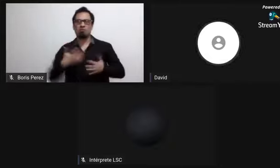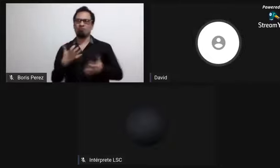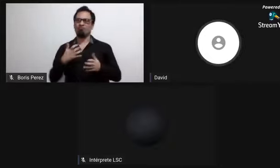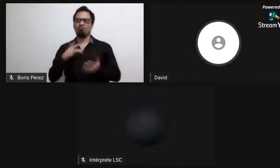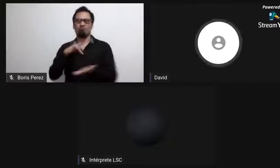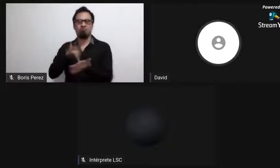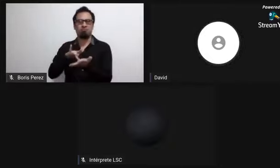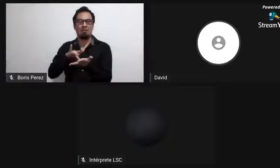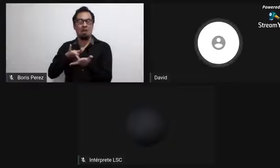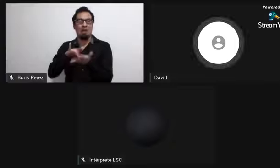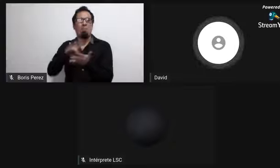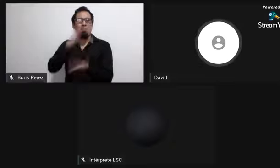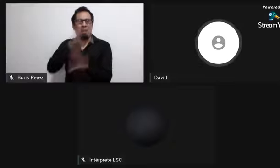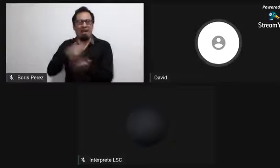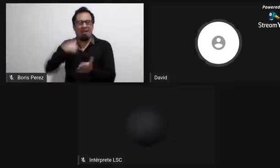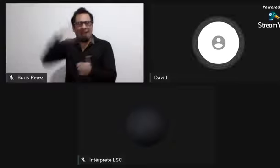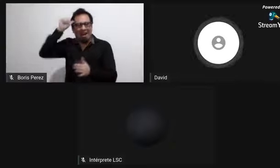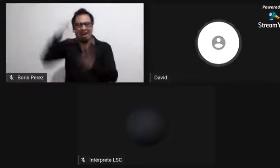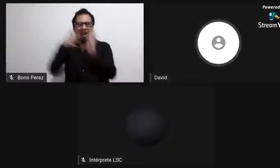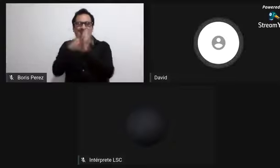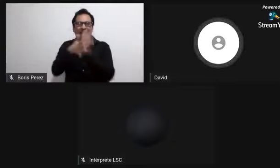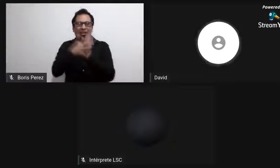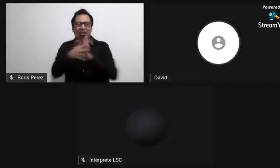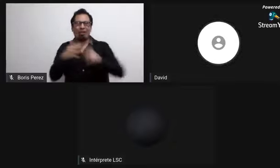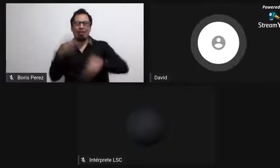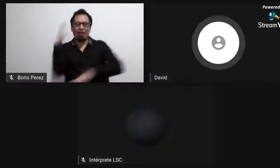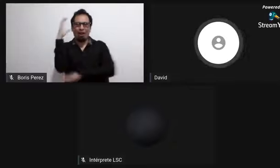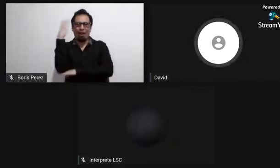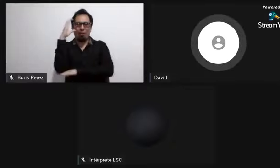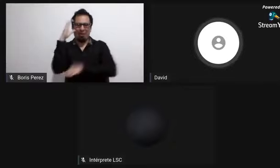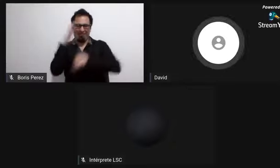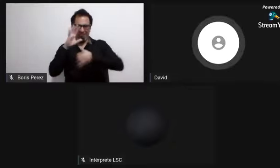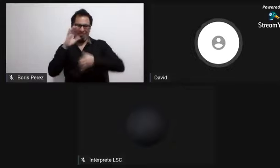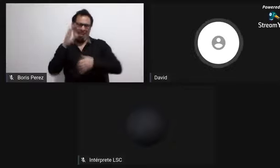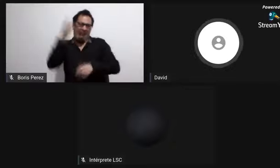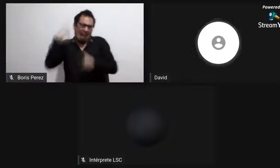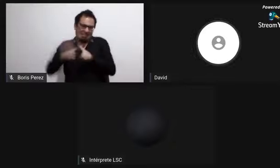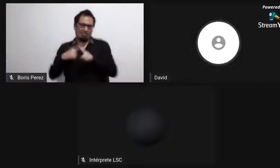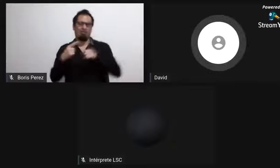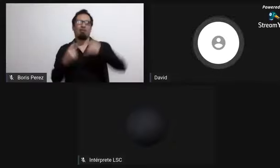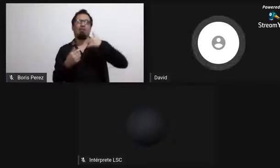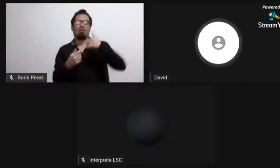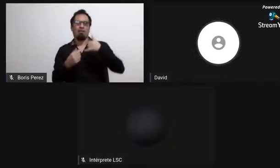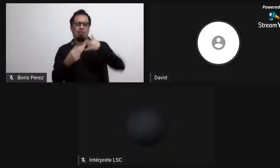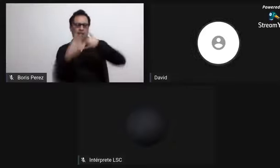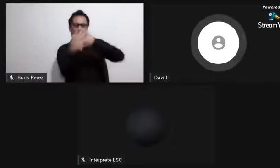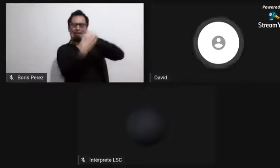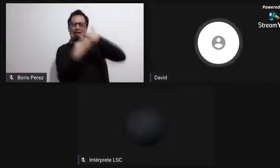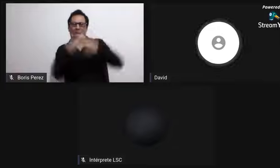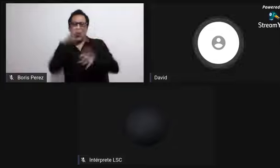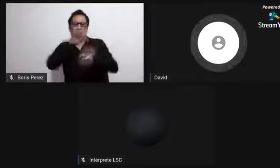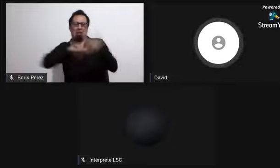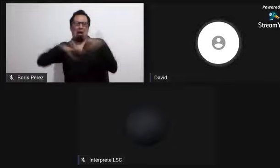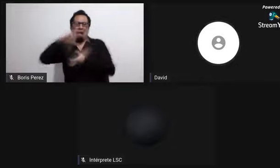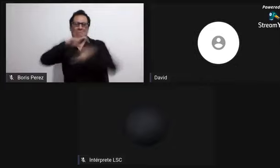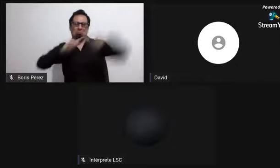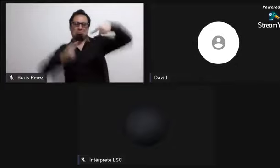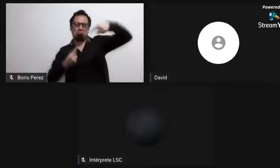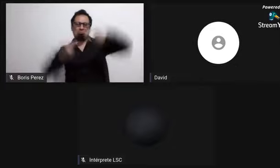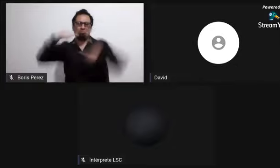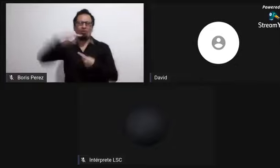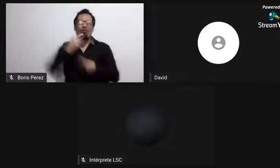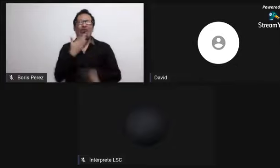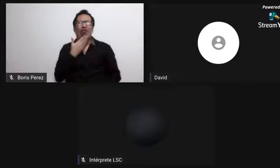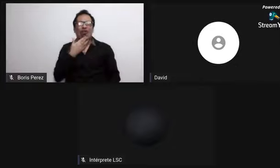ni apoyo en absoluto de este otro comandante del ejército en Francia.